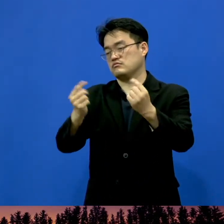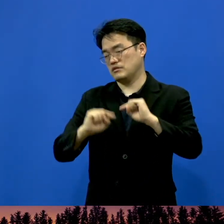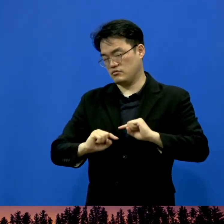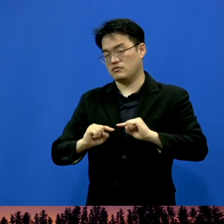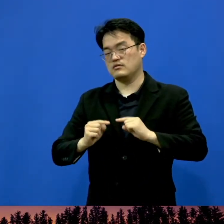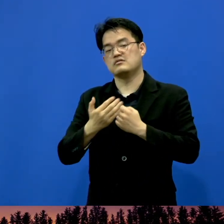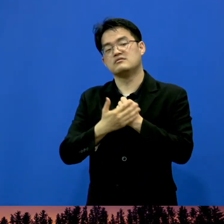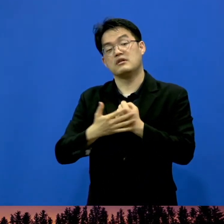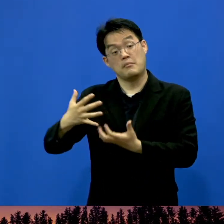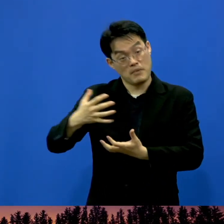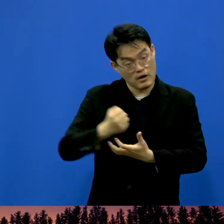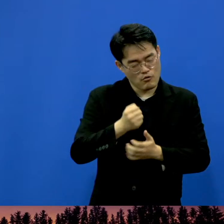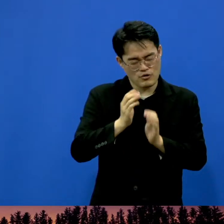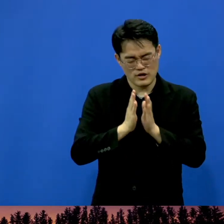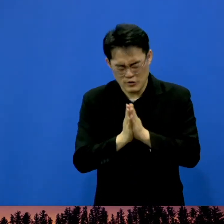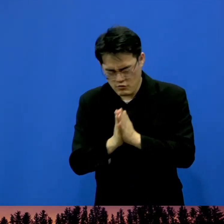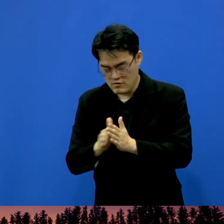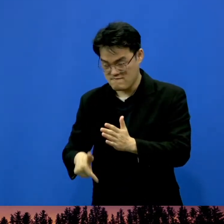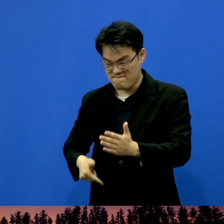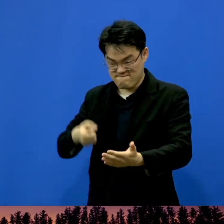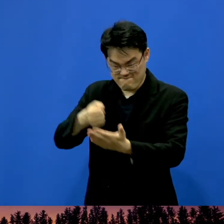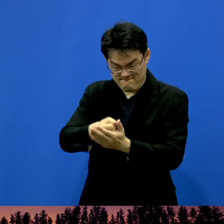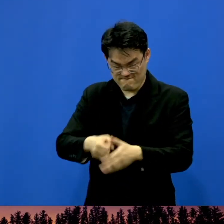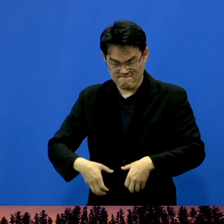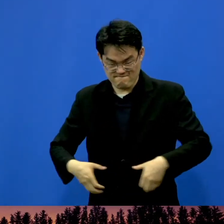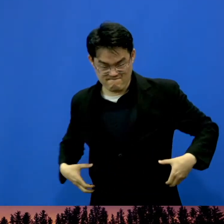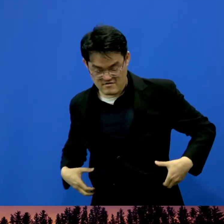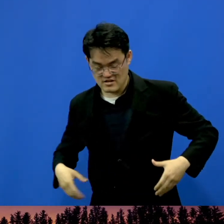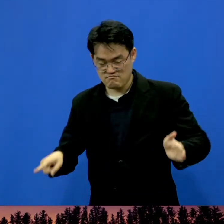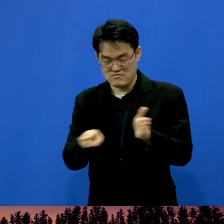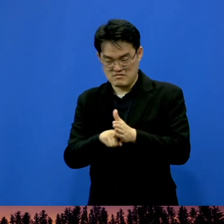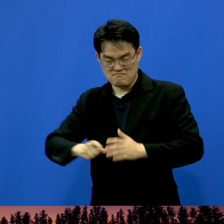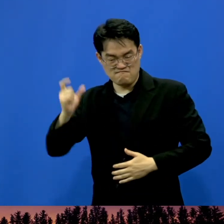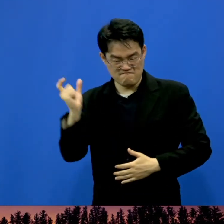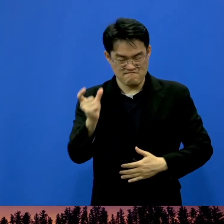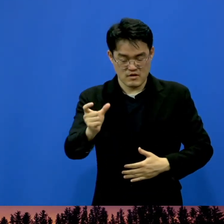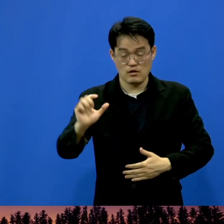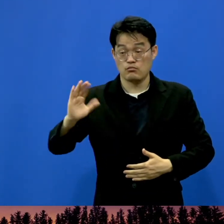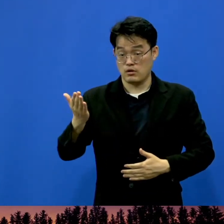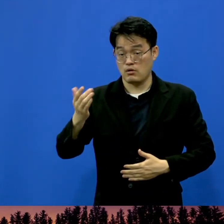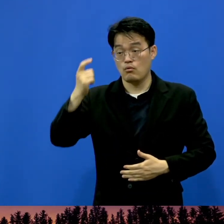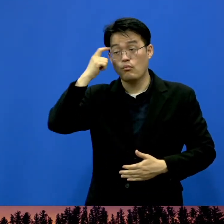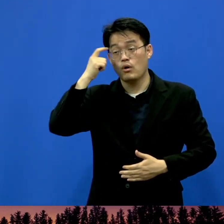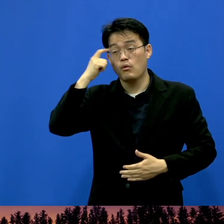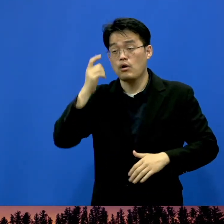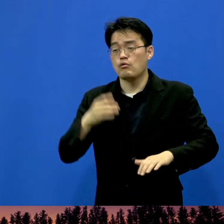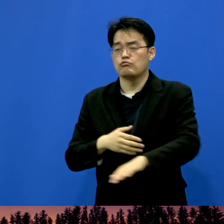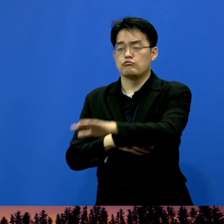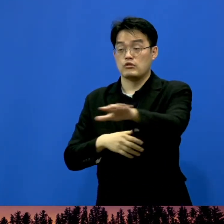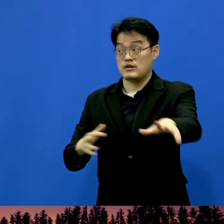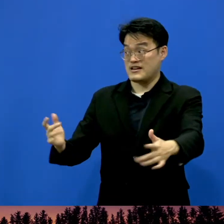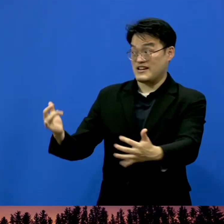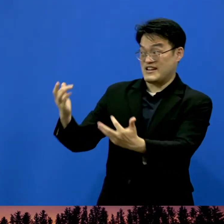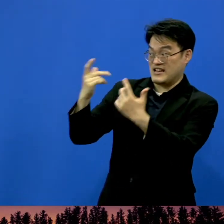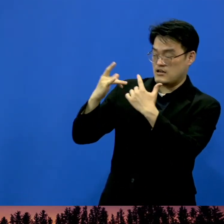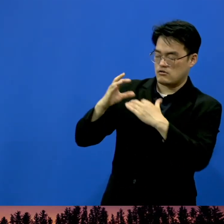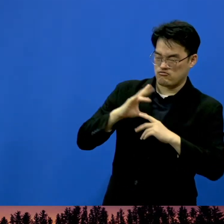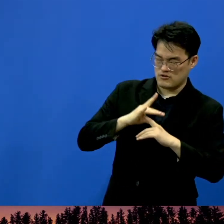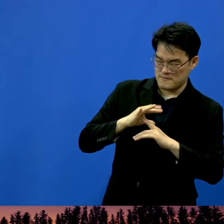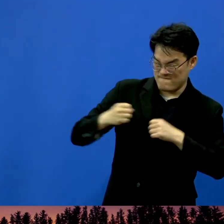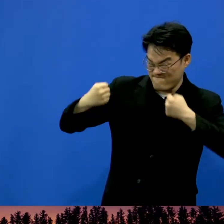받고 기도하고 결단을 하고 믿음을 강화하고, 이게 왜 하느냐면 우리에게 밀려오는 두려움들과